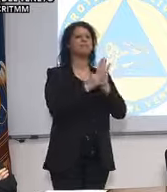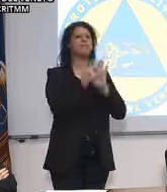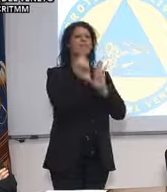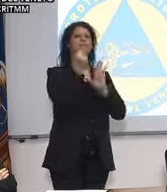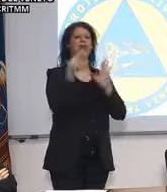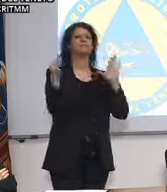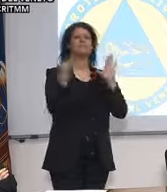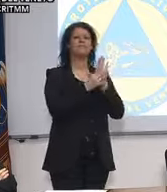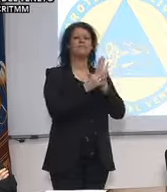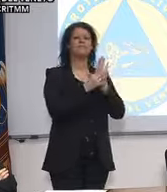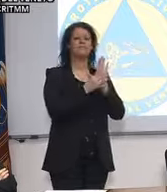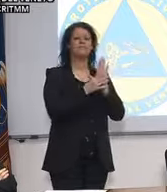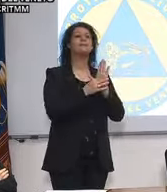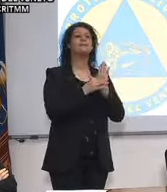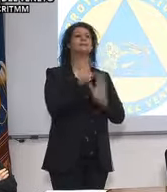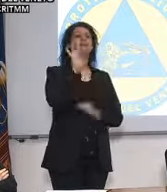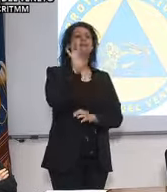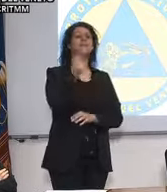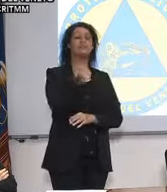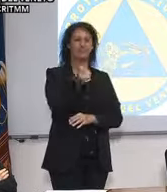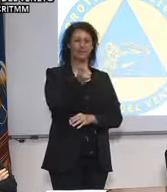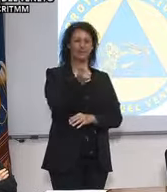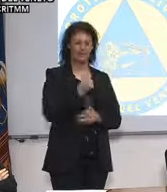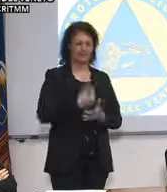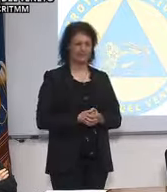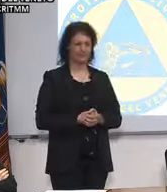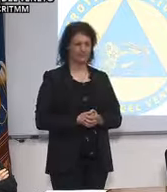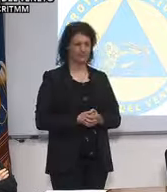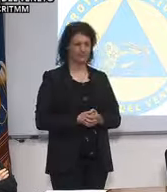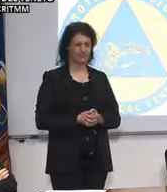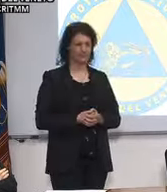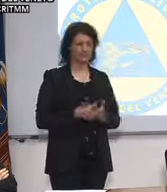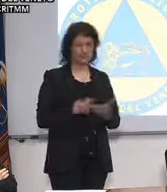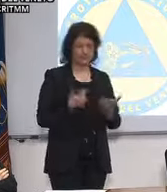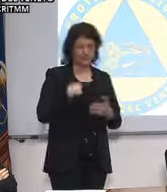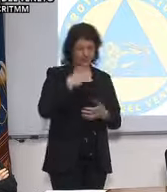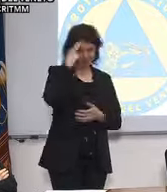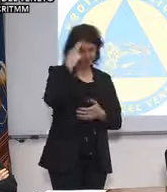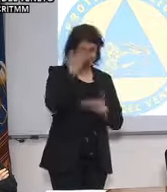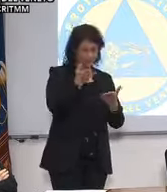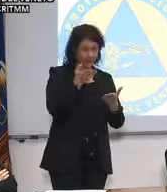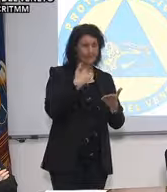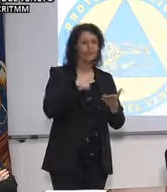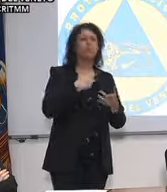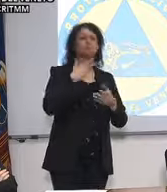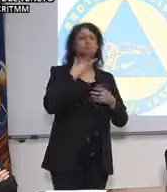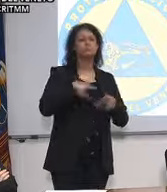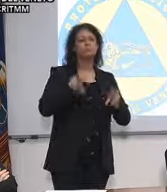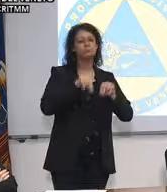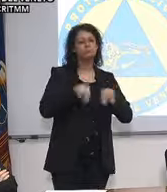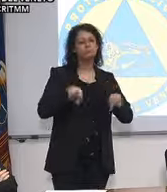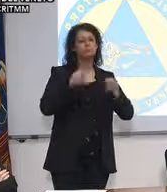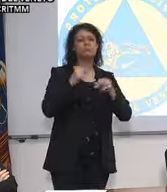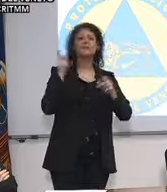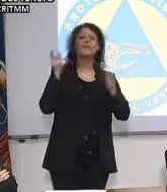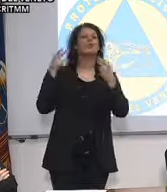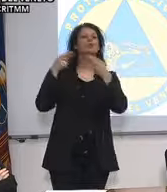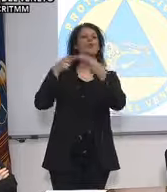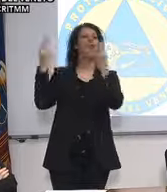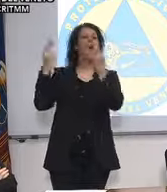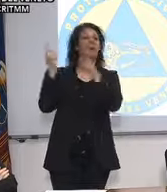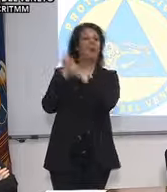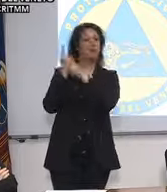0,50. Sta esattamente accadendo quello che vi ho detto io. Vi ricordate quante volte vi ho detto sblocchino l'ordinanza sui sequestri?